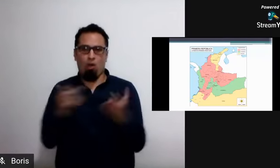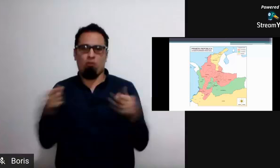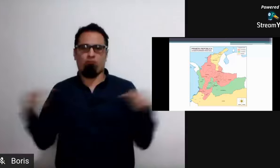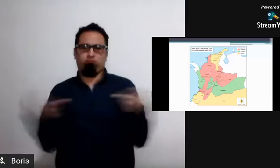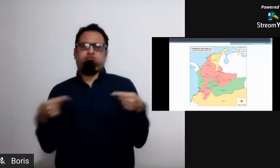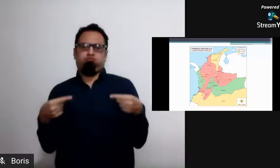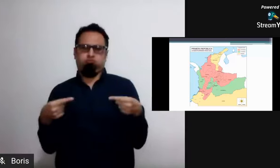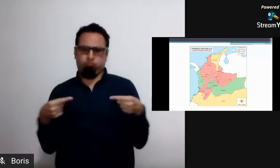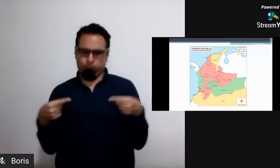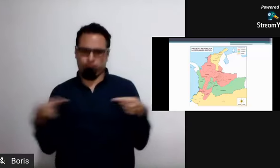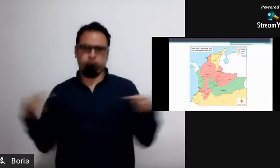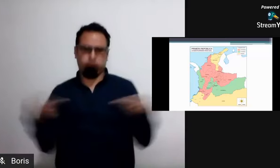con el color verde